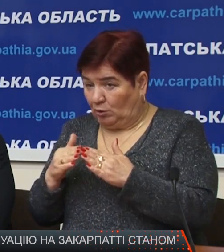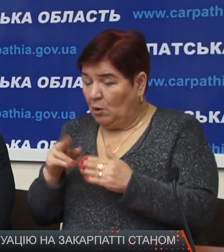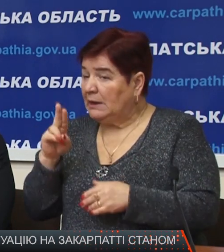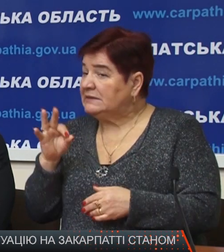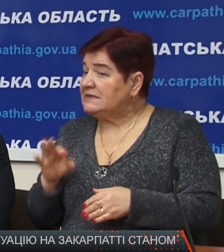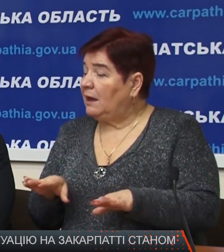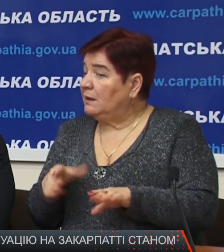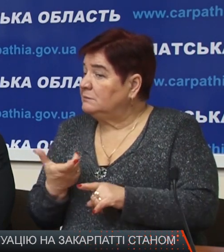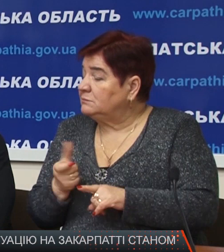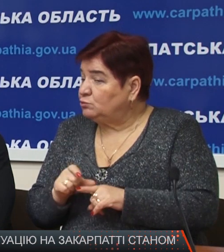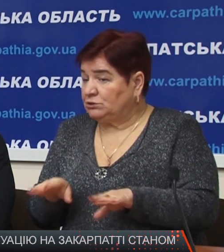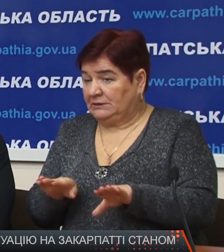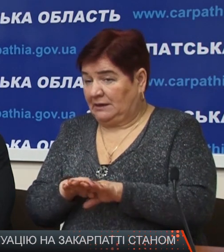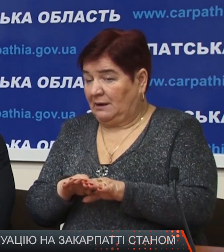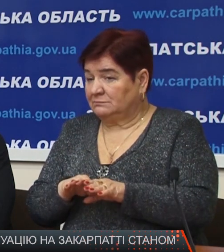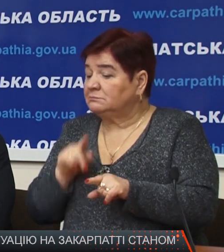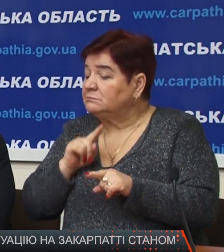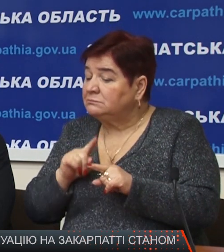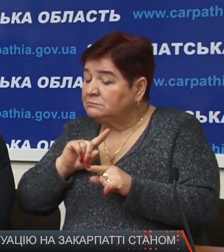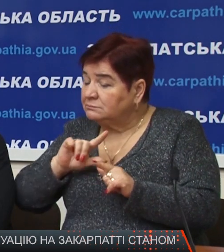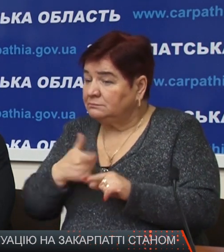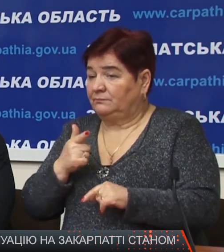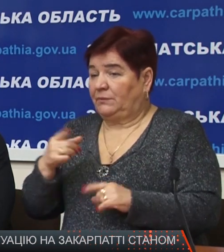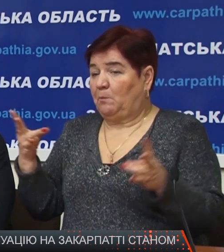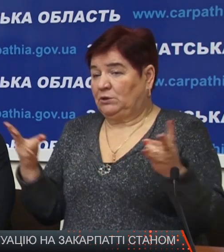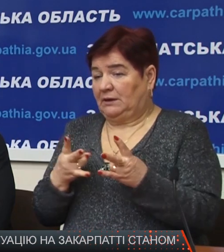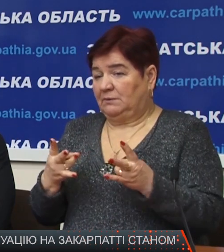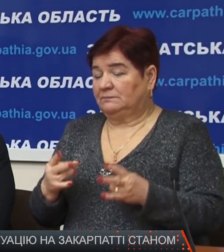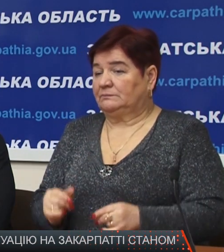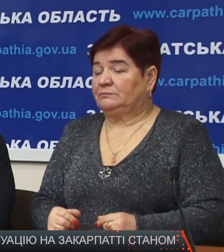така, значить, нагальна потреба.